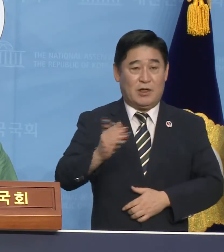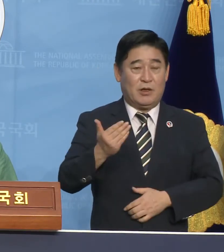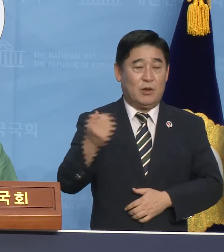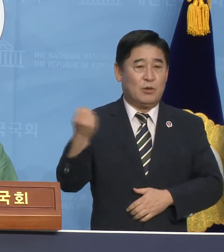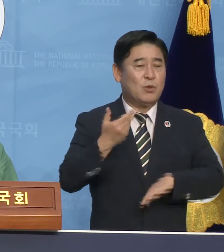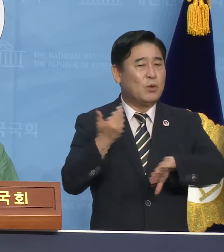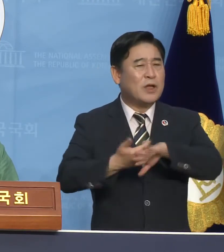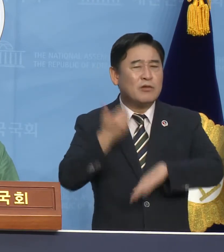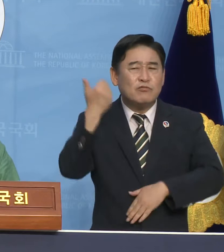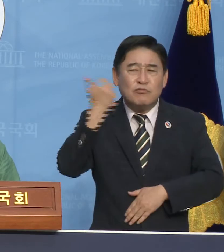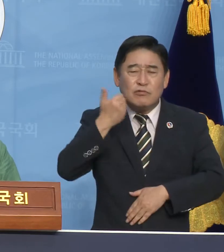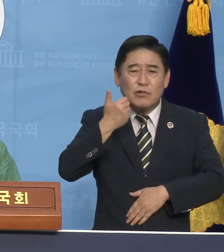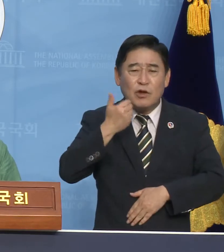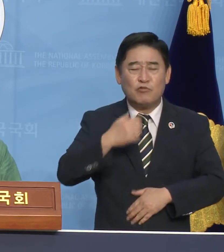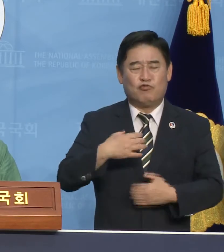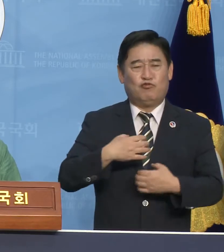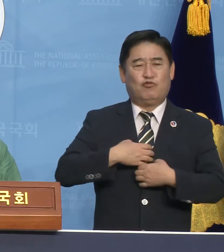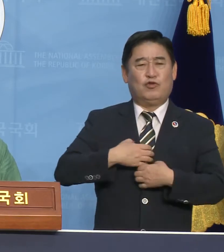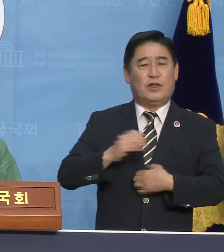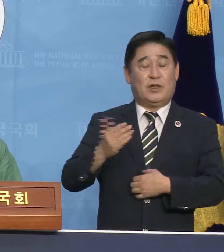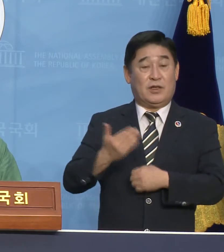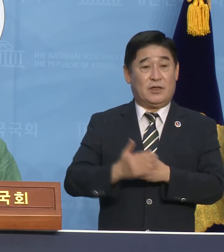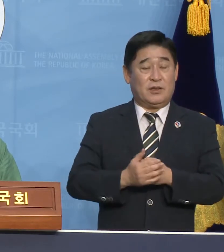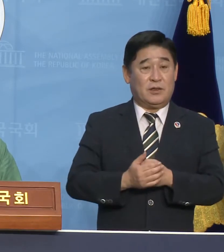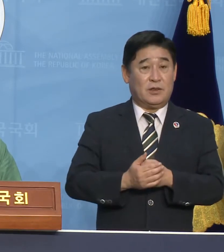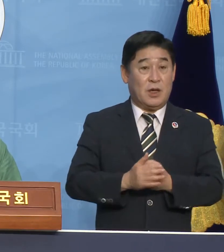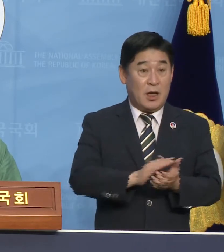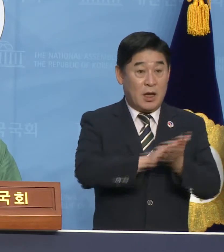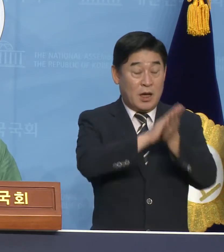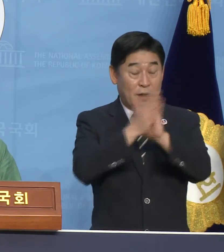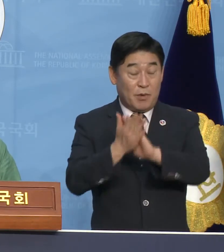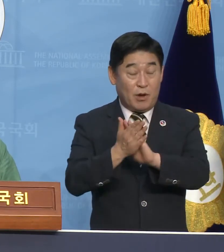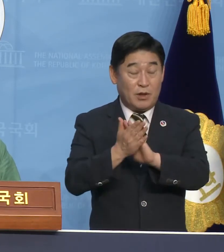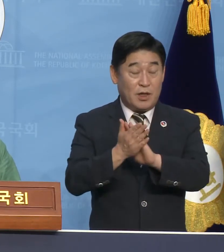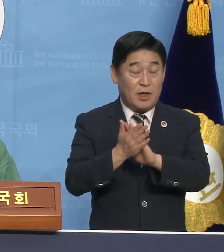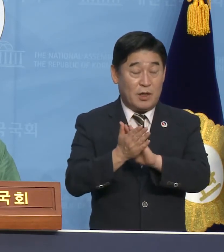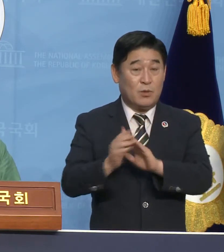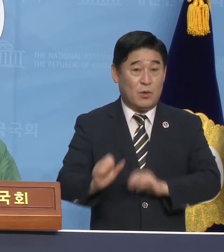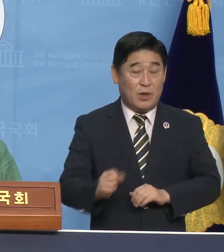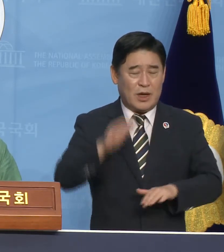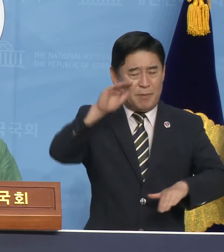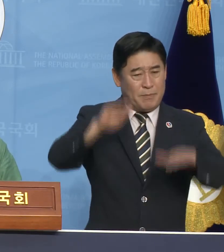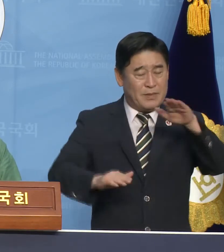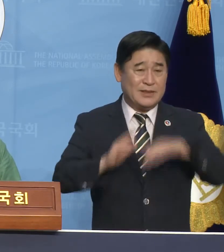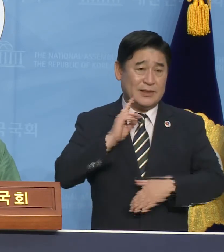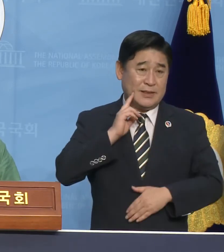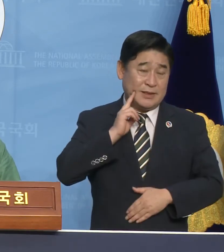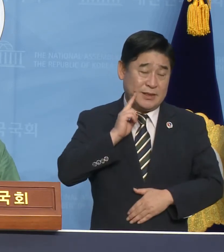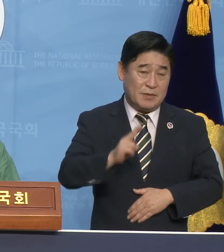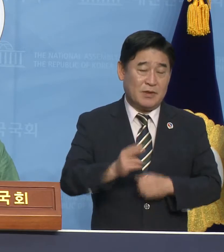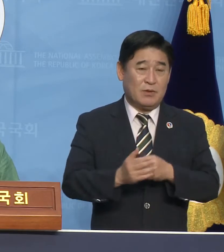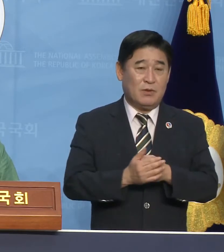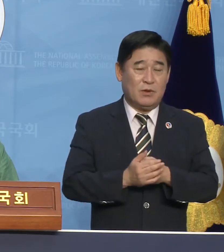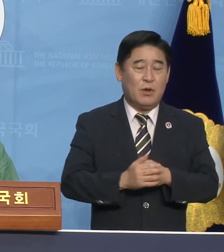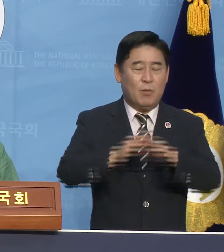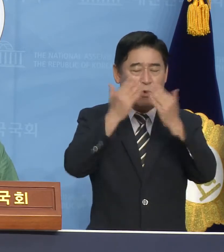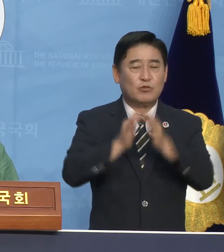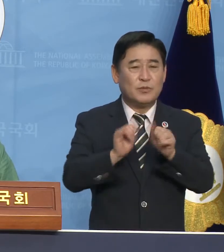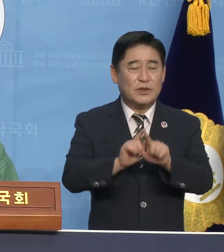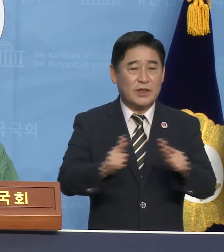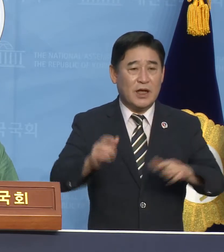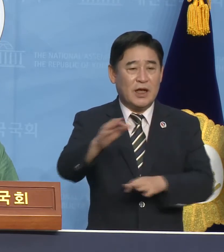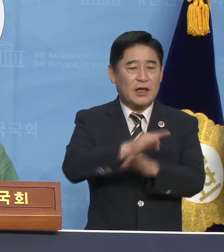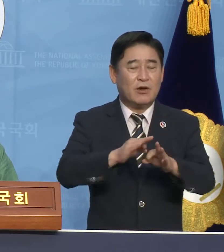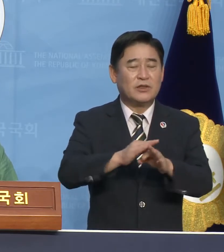또 다른 누군가에게는 위기가 되었습니다. 변화로 인한 불평등은 더욱 커졌고 이로 인해 전 국민에게는